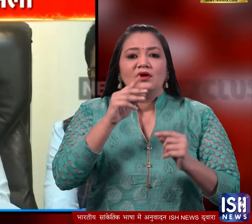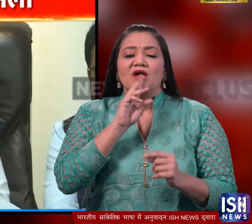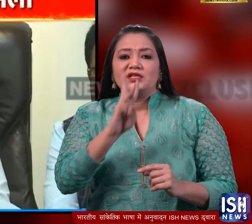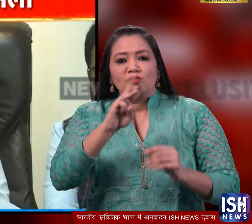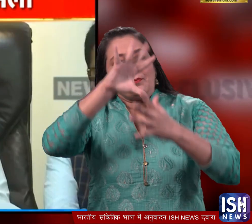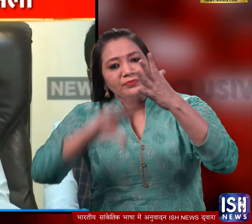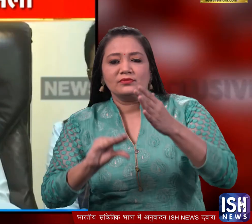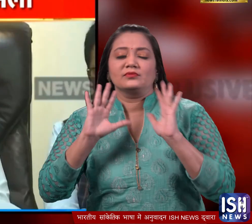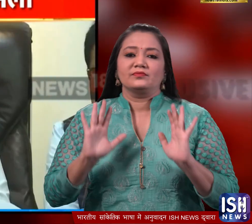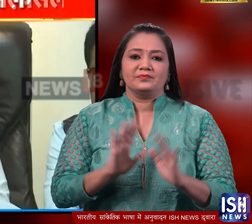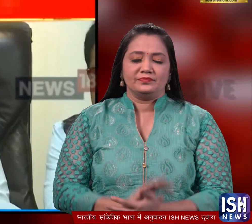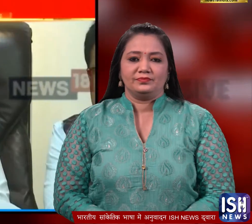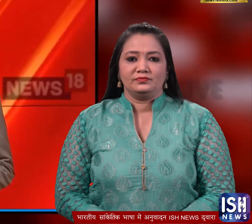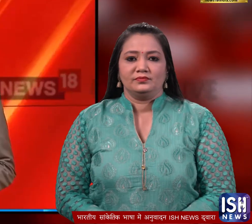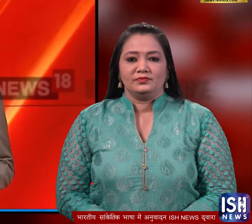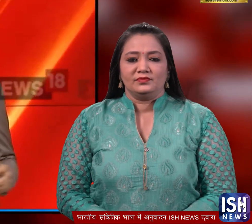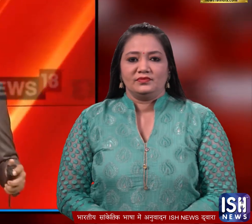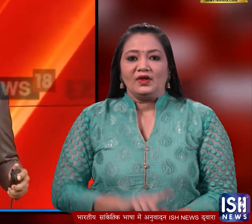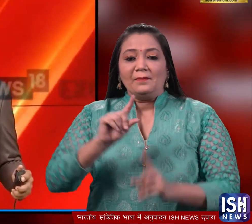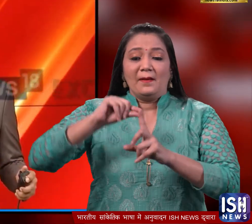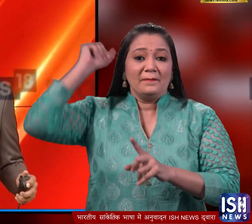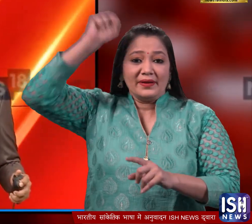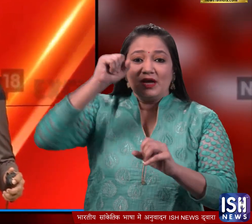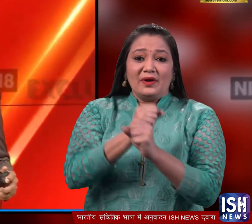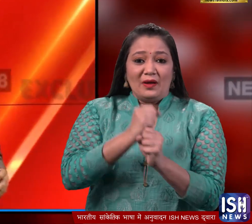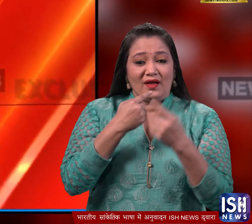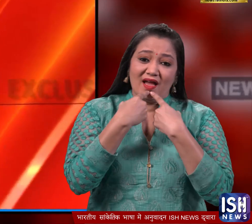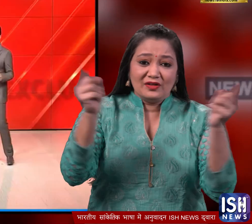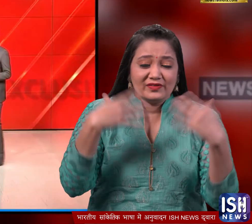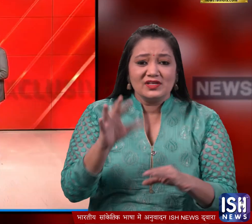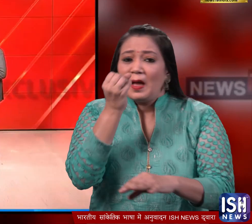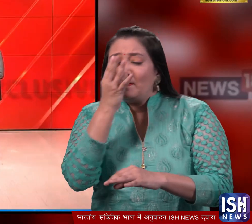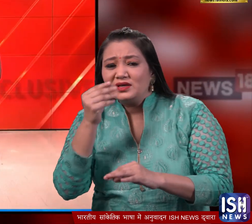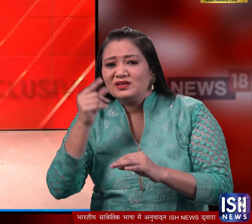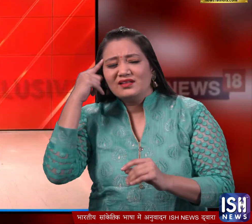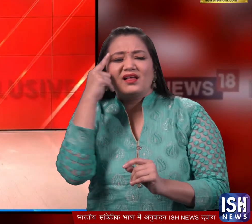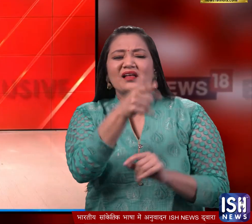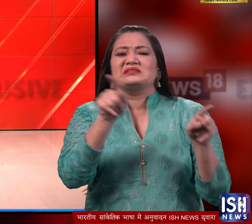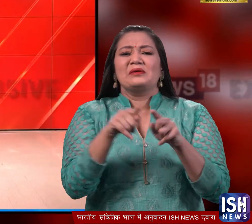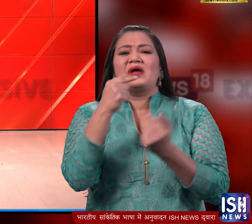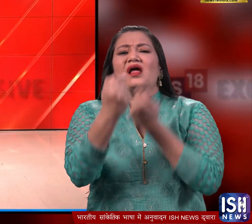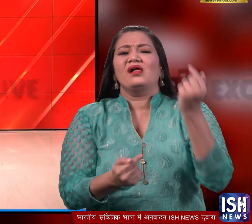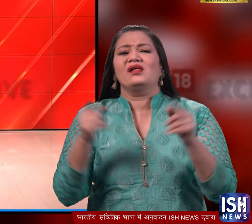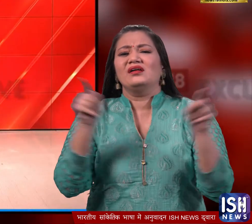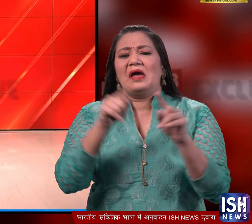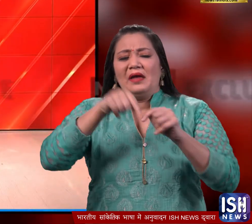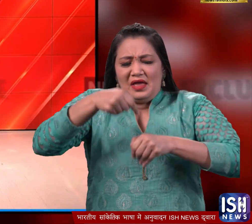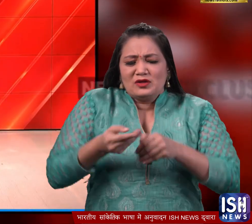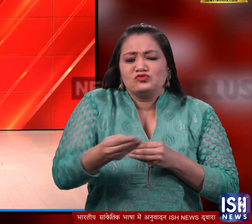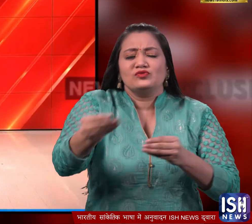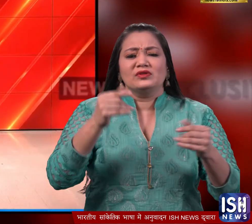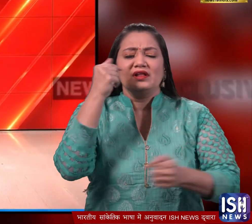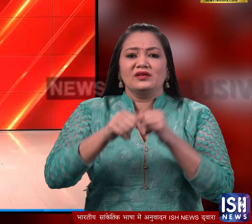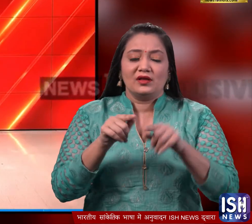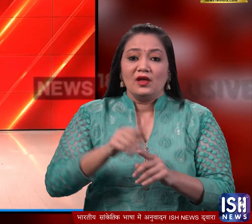3 रुपये घट कर रहे हैं। लेकिन पंजाब सरकार के इस ऐलान को बीजेपी ने चुनावी स्टंट करार दिया और कांग्रेस